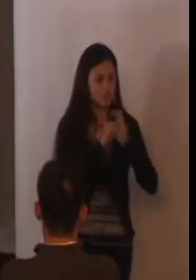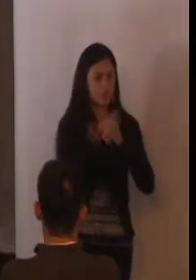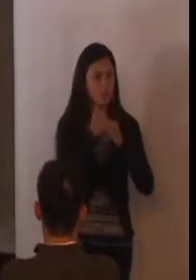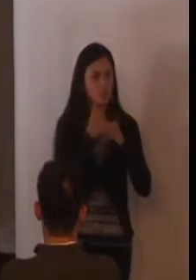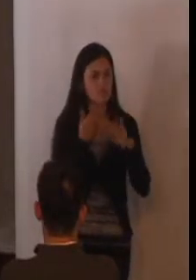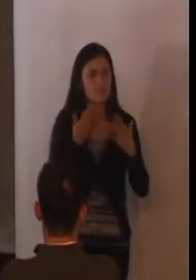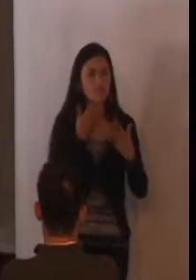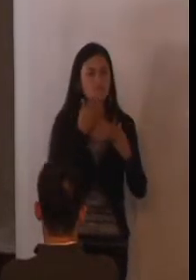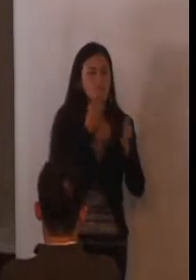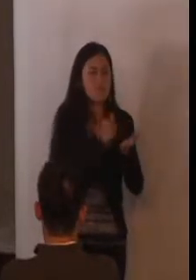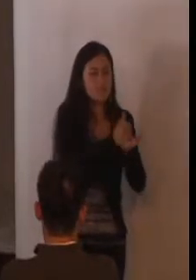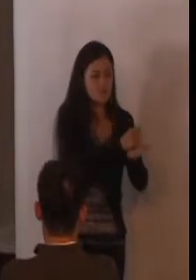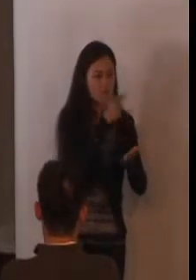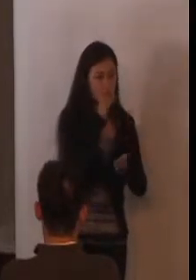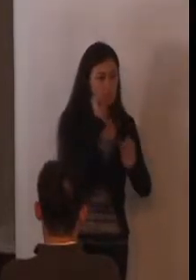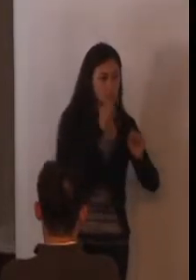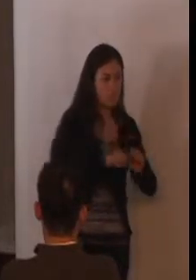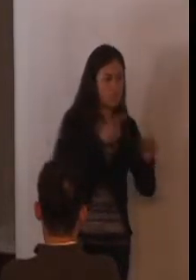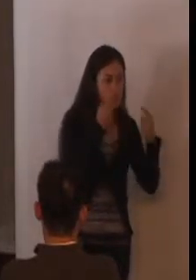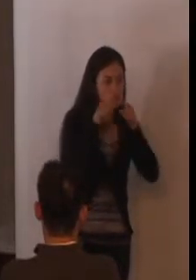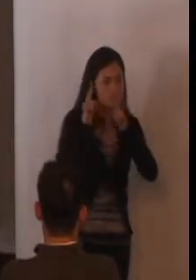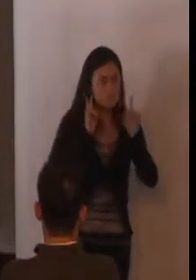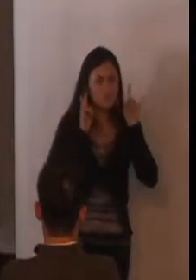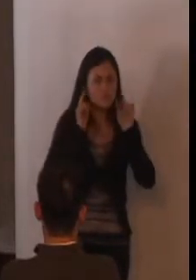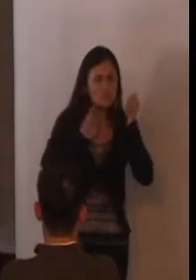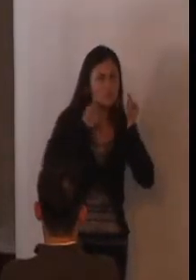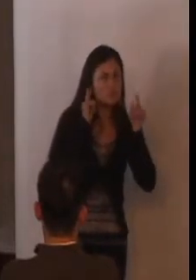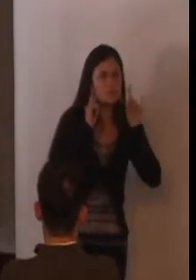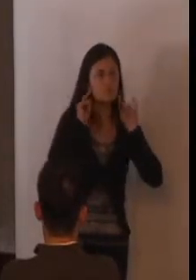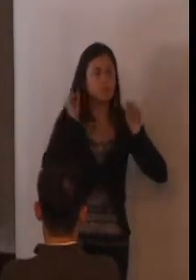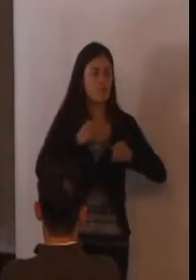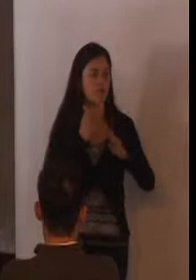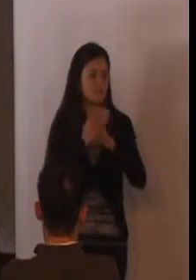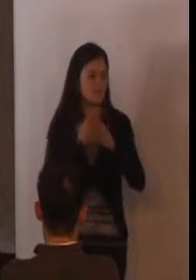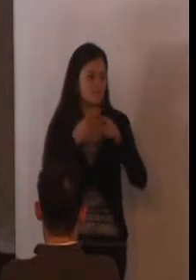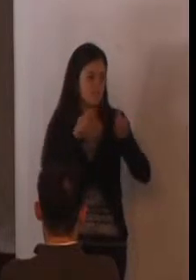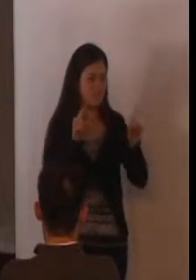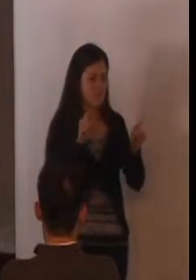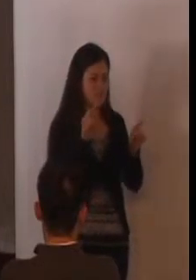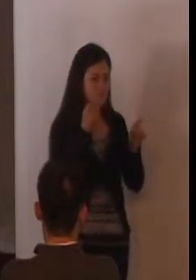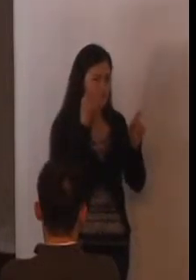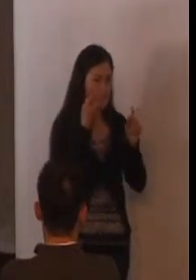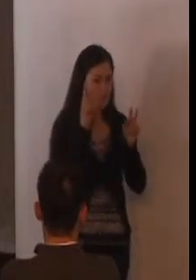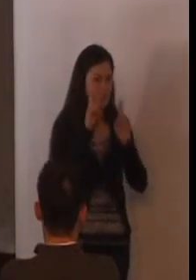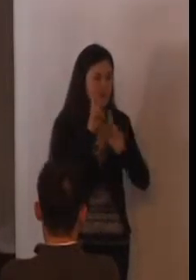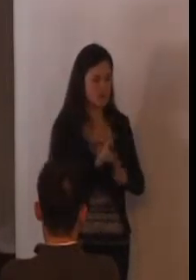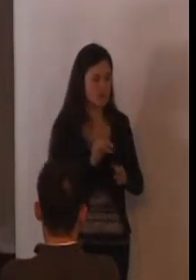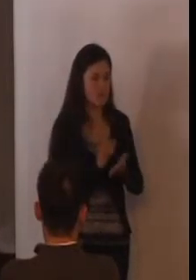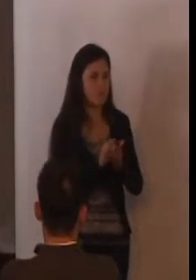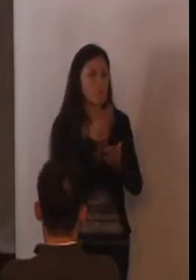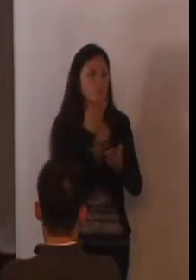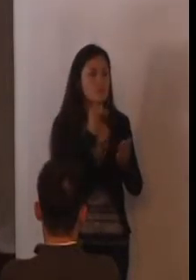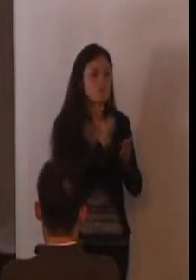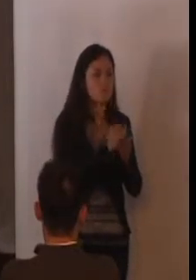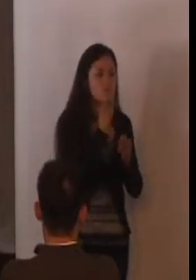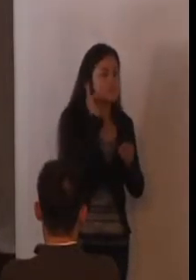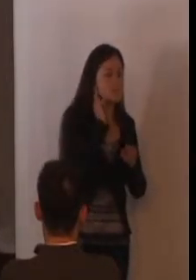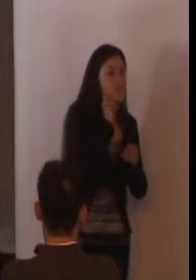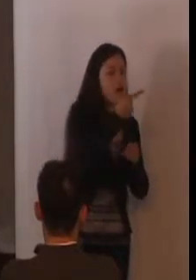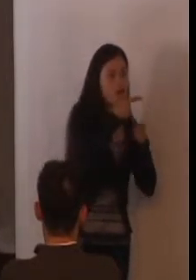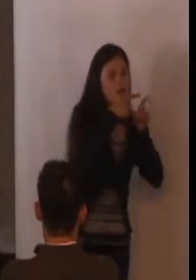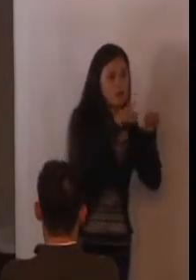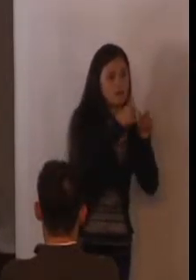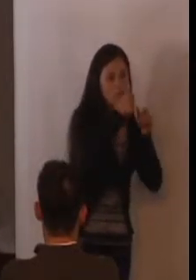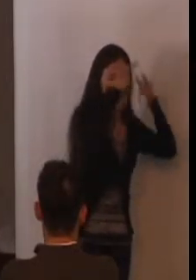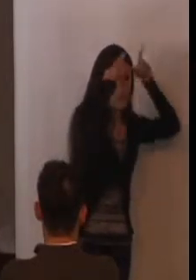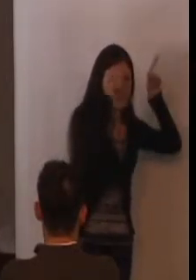una discriminación auditiva, ¿sí? La discriminación auditiva, especialmente de lo que son ya los sonidos del lenguaje en las personas